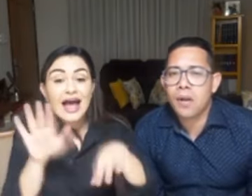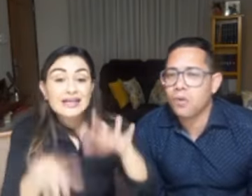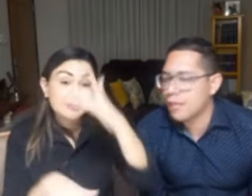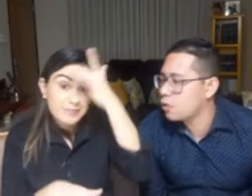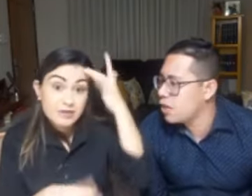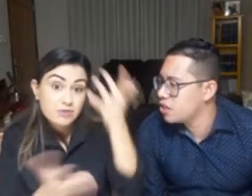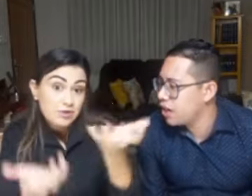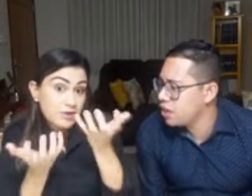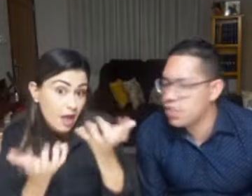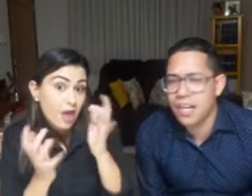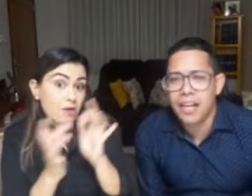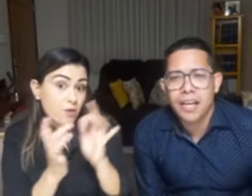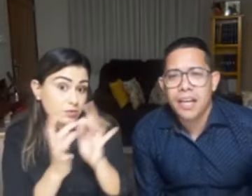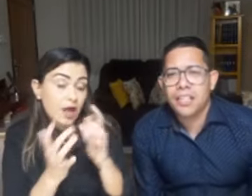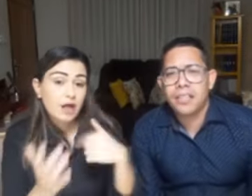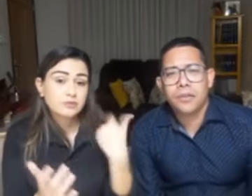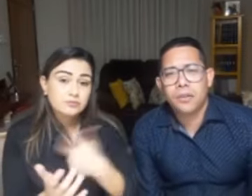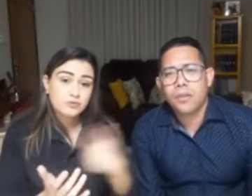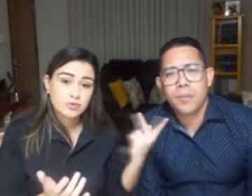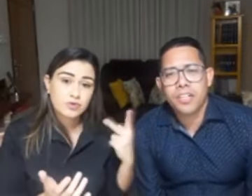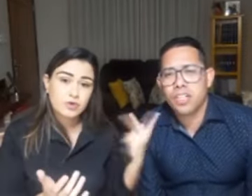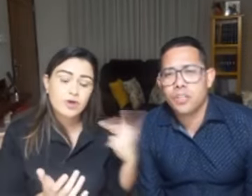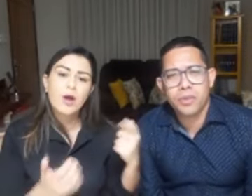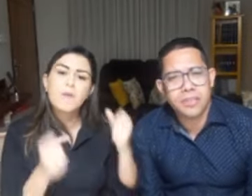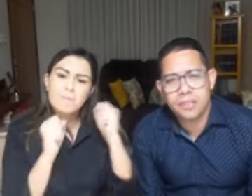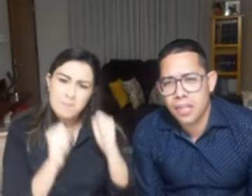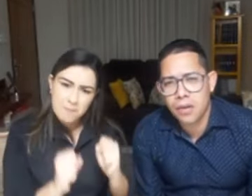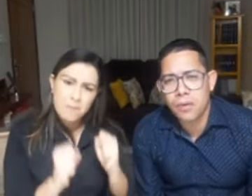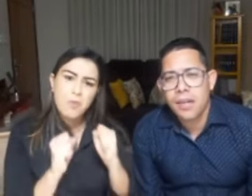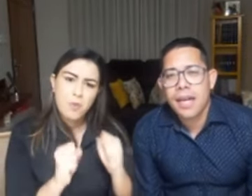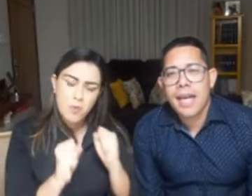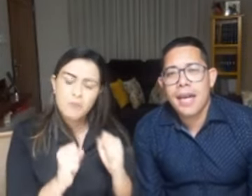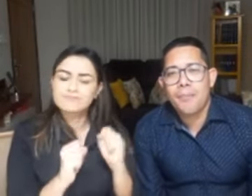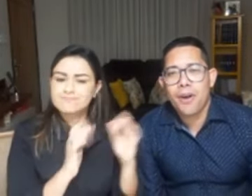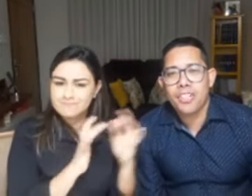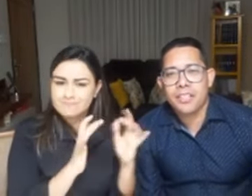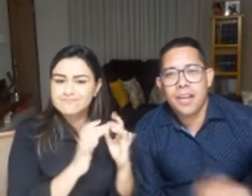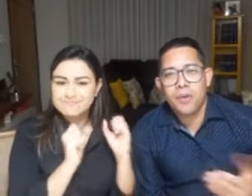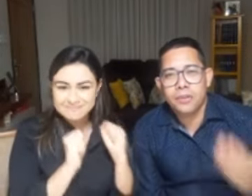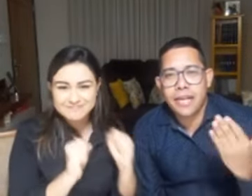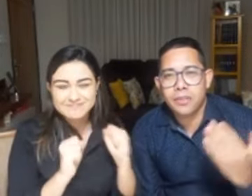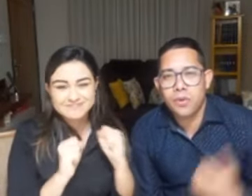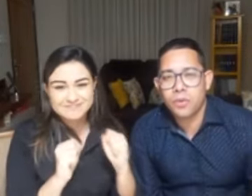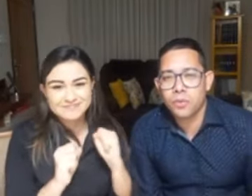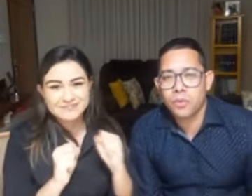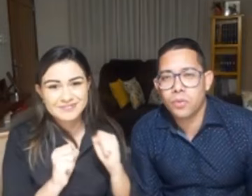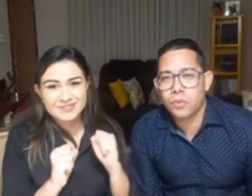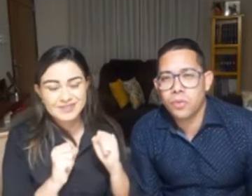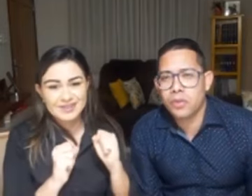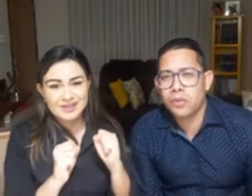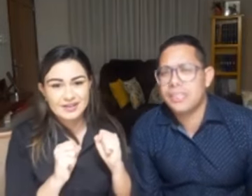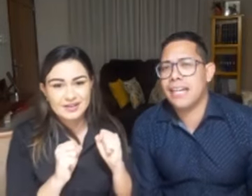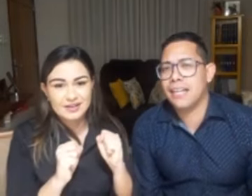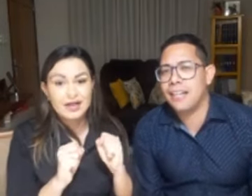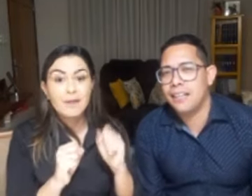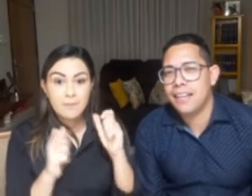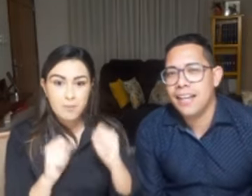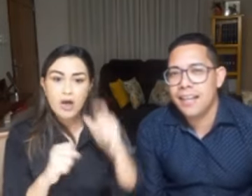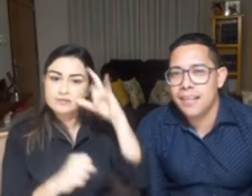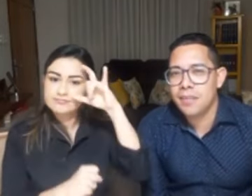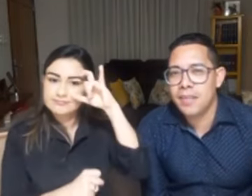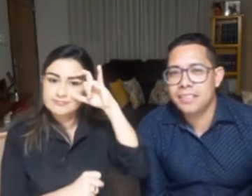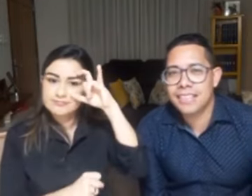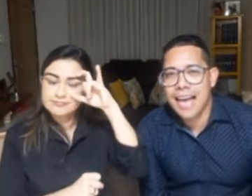entrar em contato com a gente, né, a gente está totalmente à disposição. Pode entrar em contato no nosso Instagram,